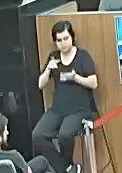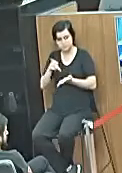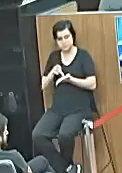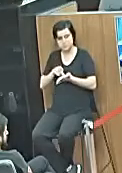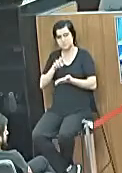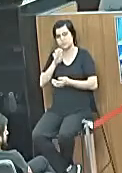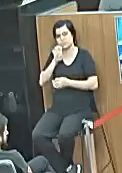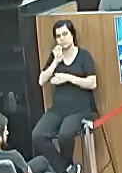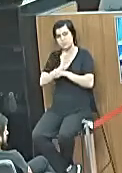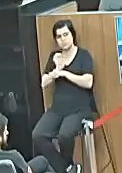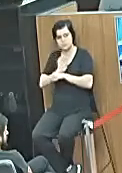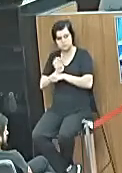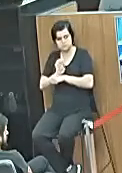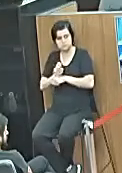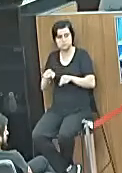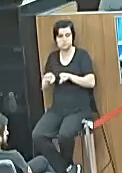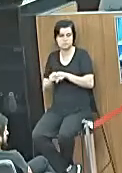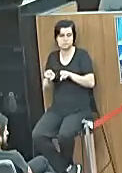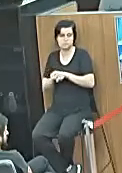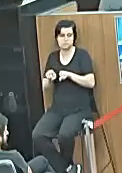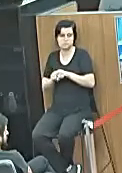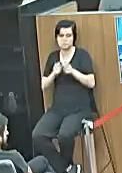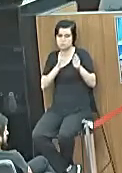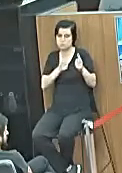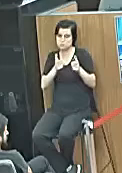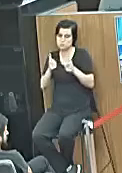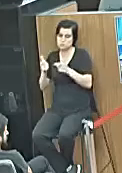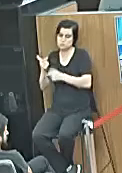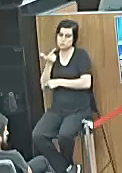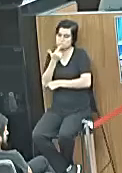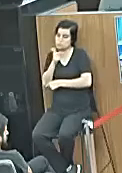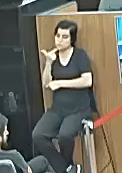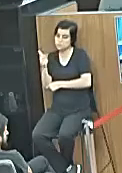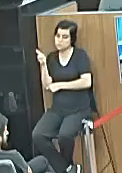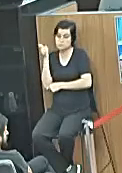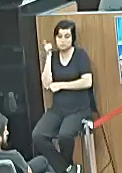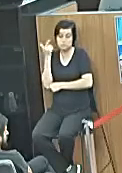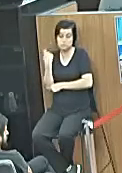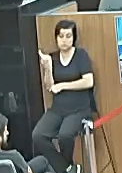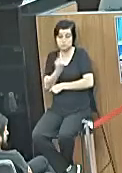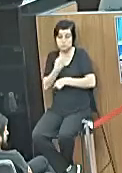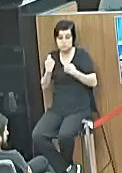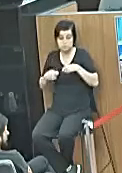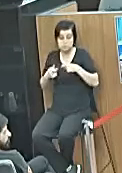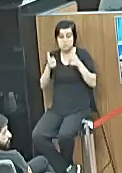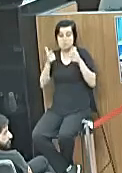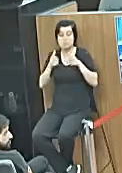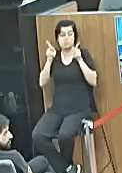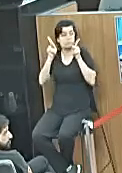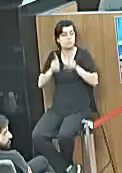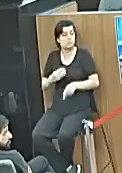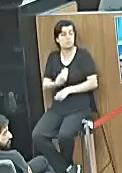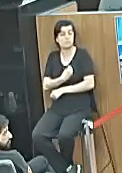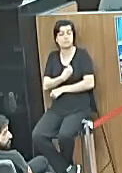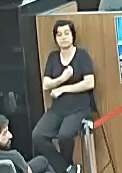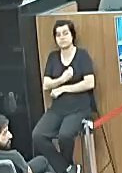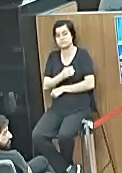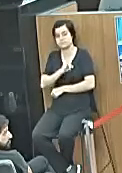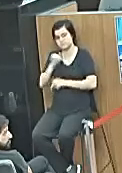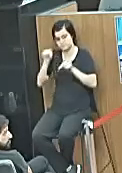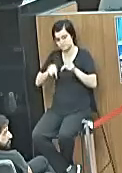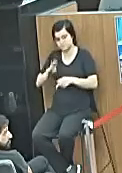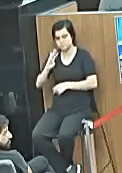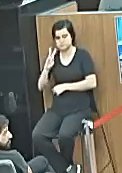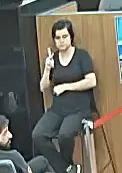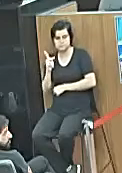e também com conseqüente as outras que nós precisamos a onde a pessoa vive se pra nós aqui de belo